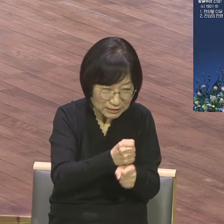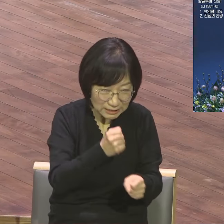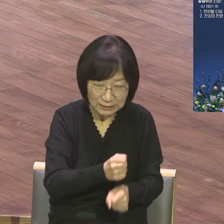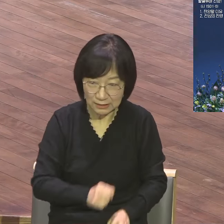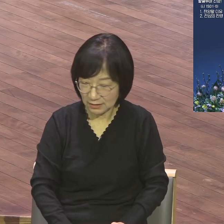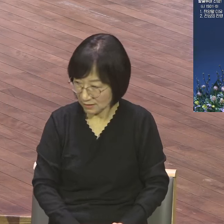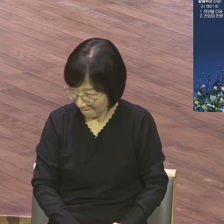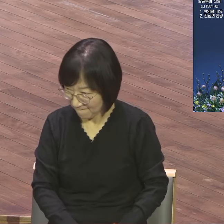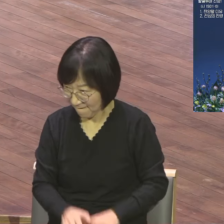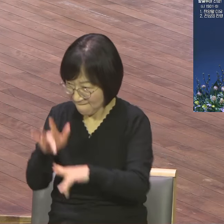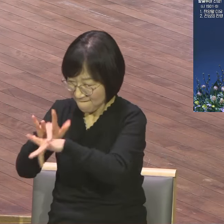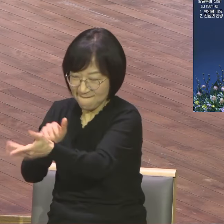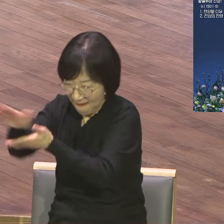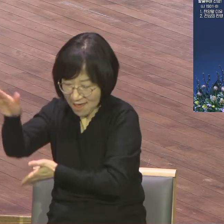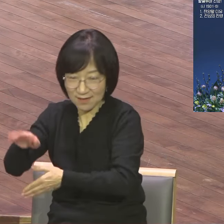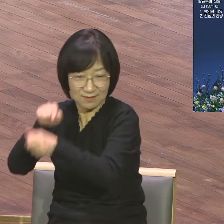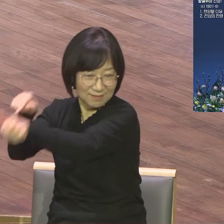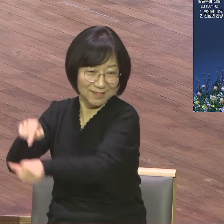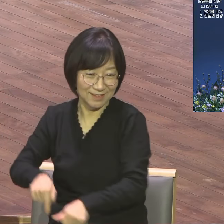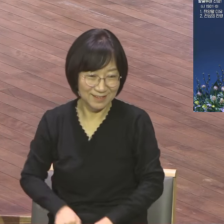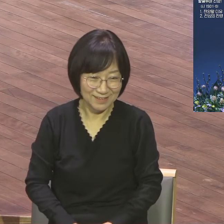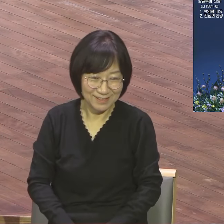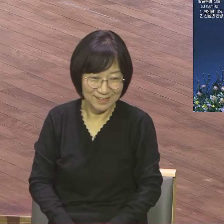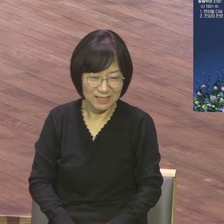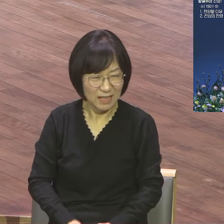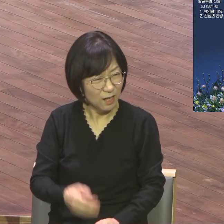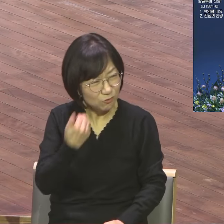새끼야 싹 물러갈 자다.